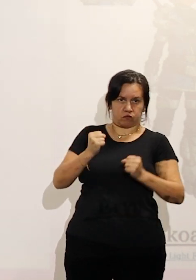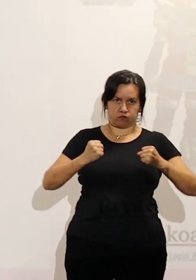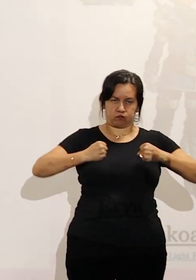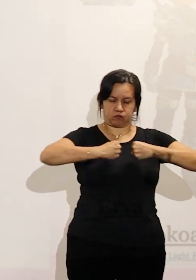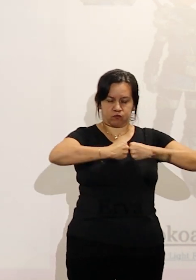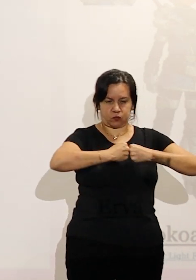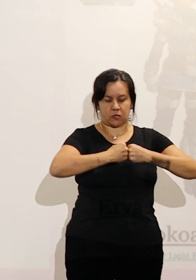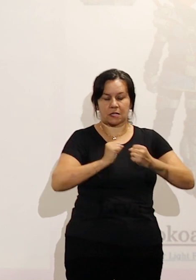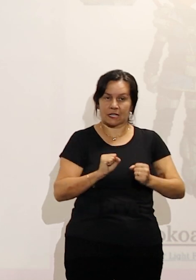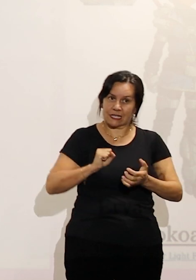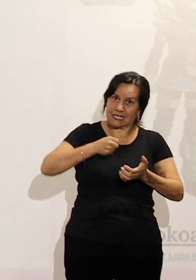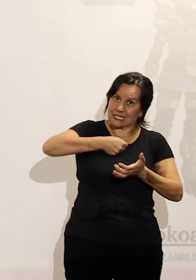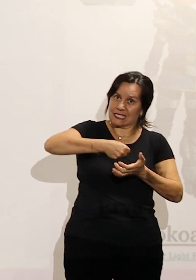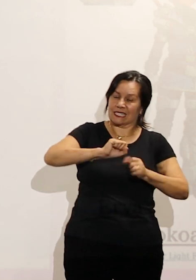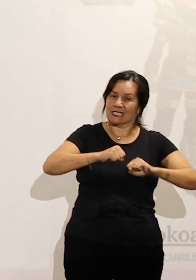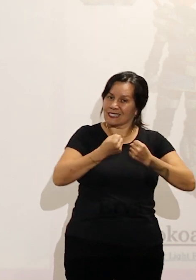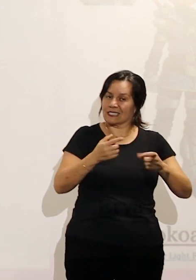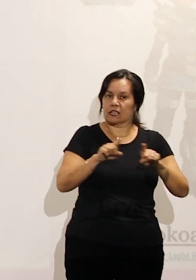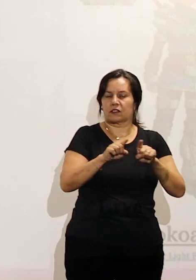né,